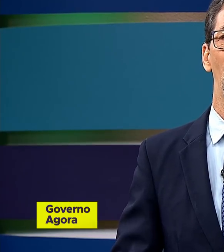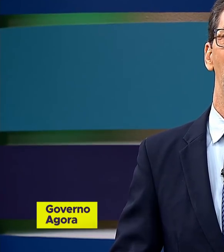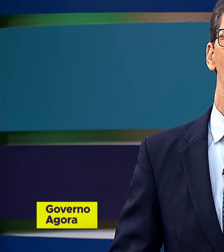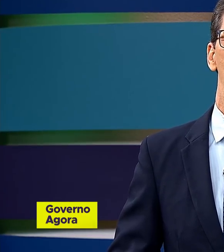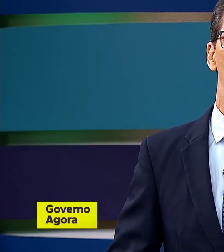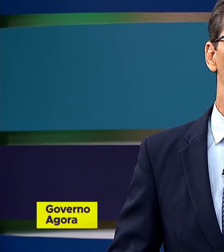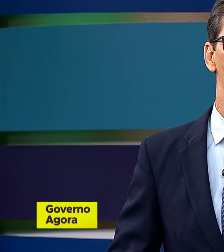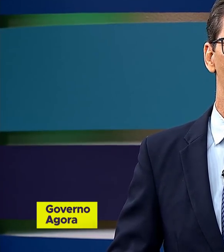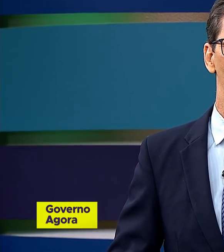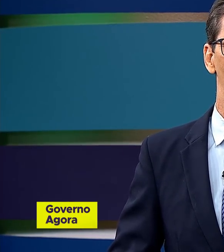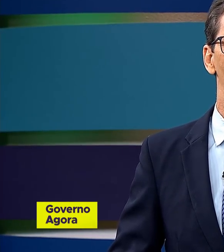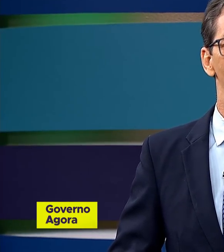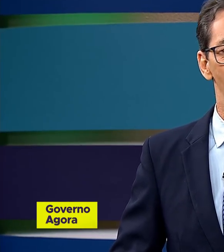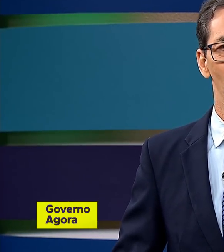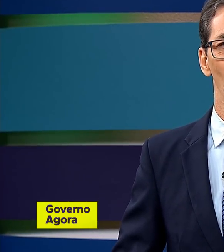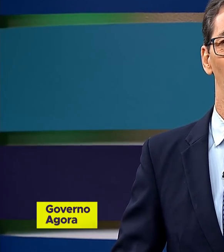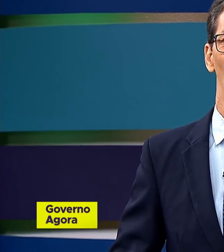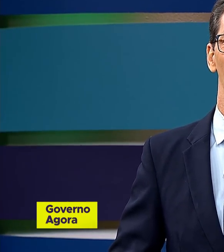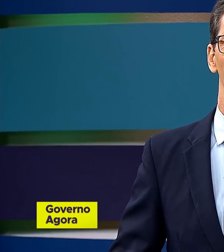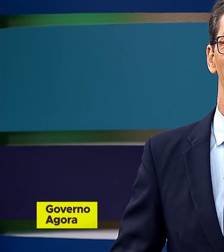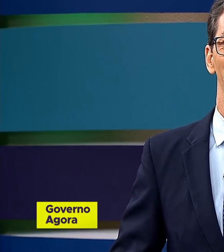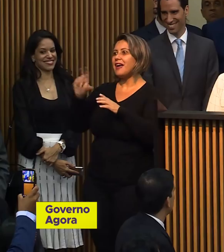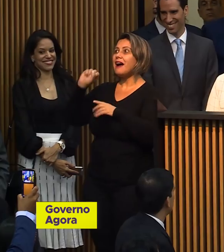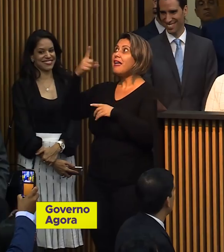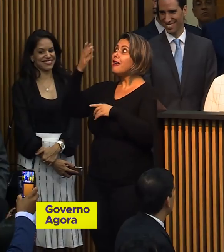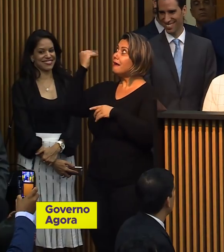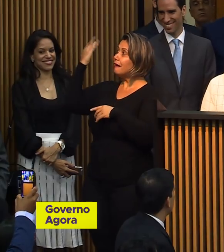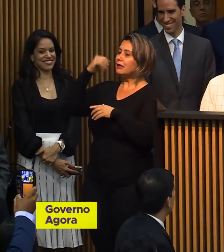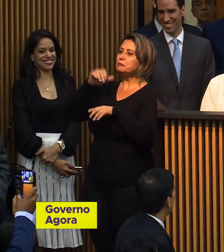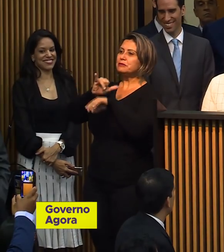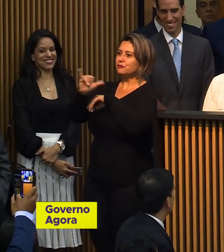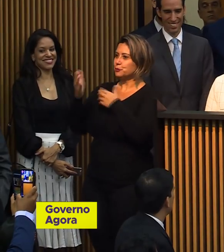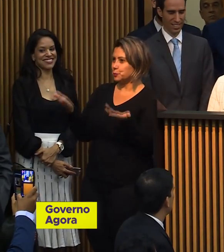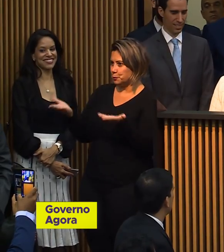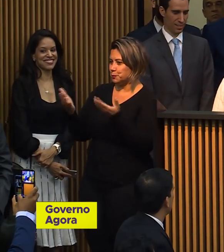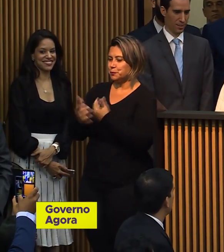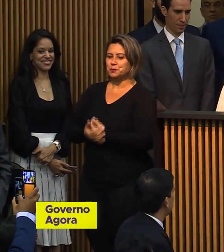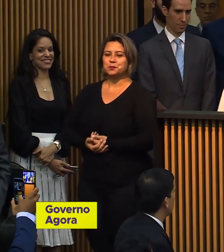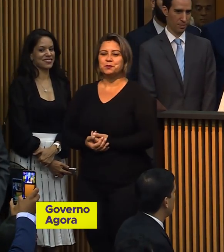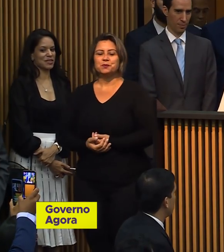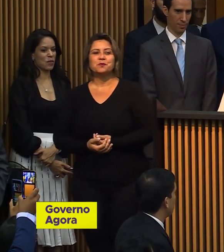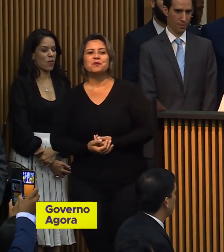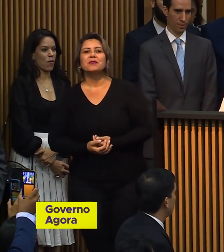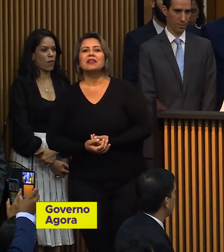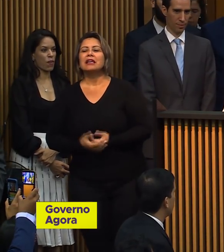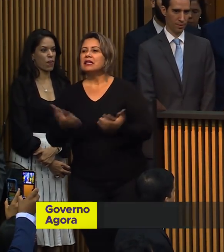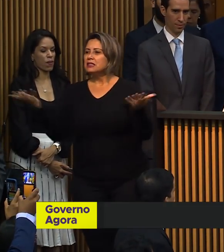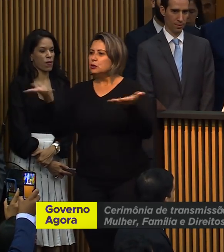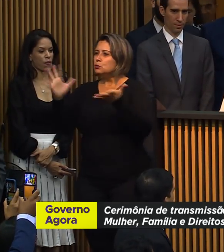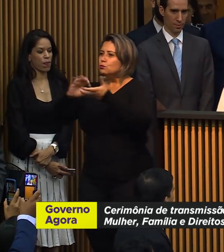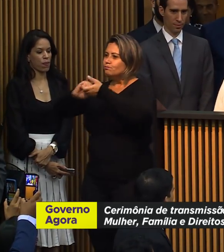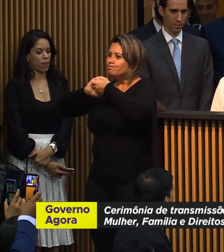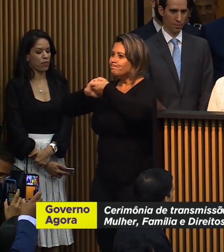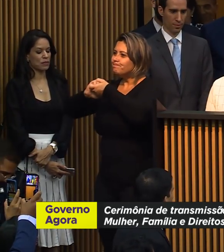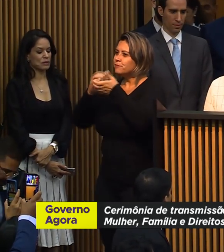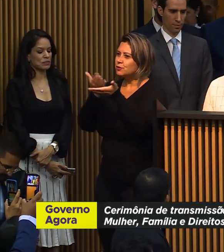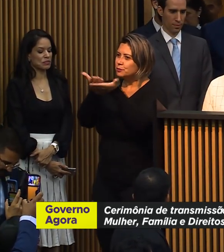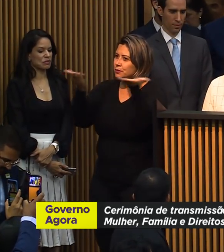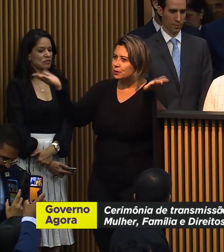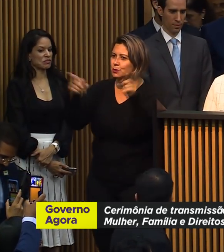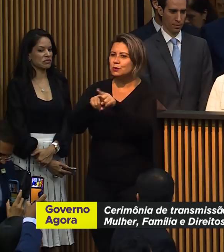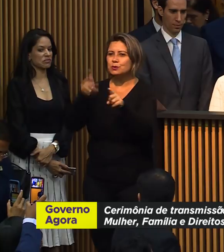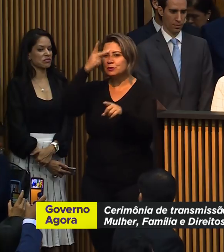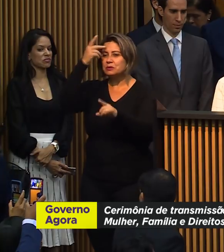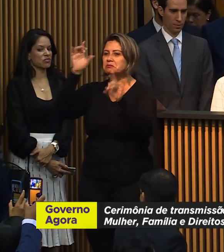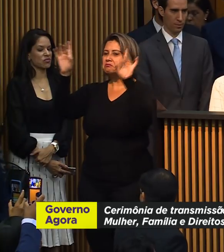serão escutadas pelo governo. Veja como foi. Eu queria cumprimentar todos vocês, as autoridades, os parlamentares que